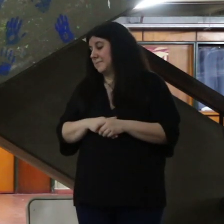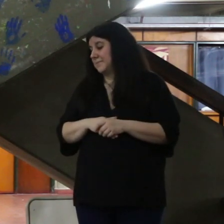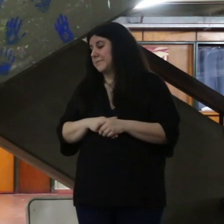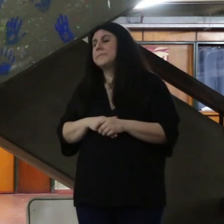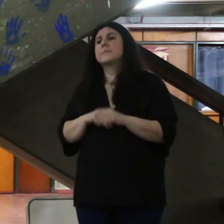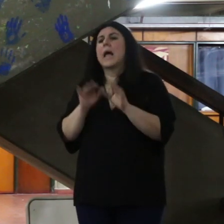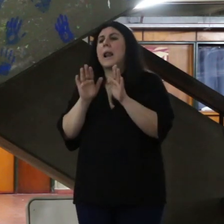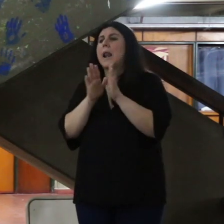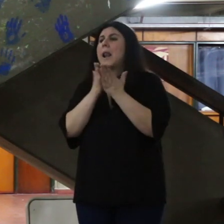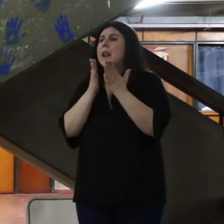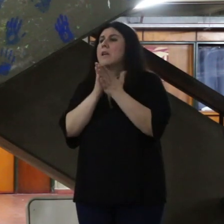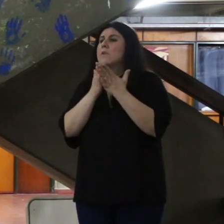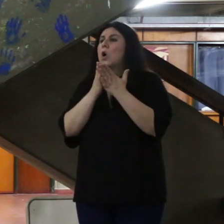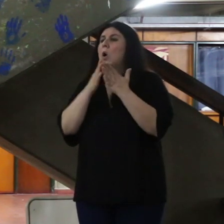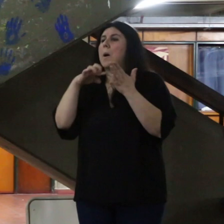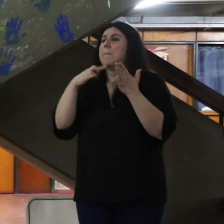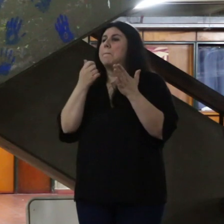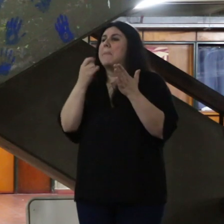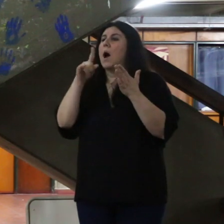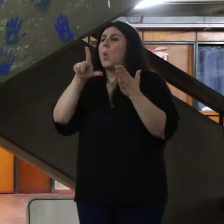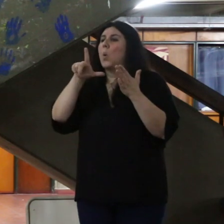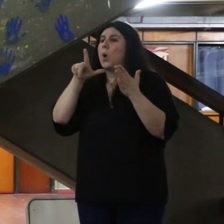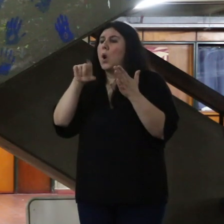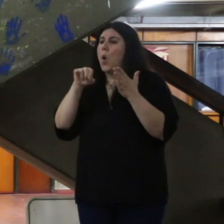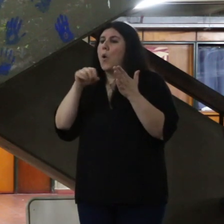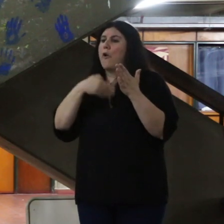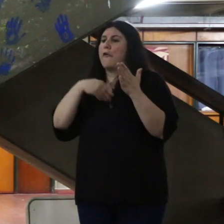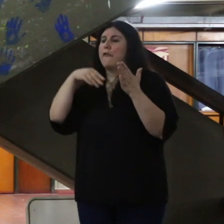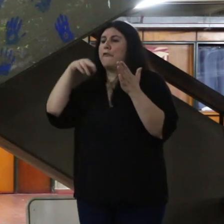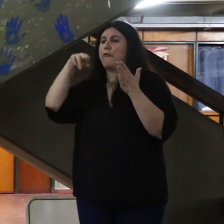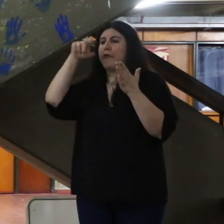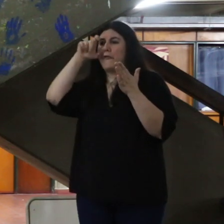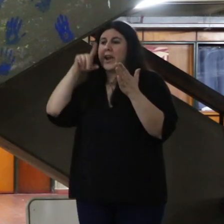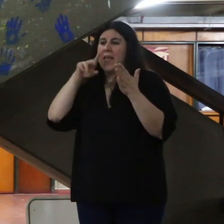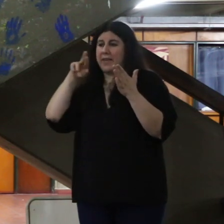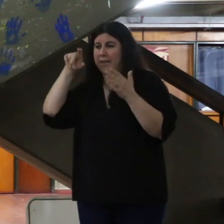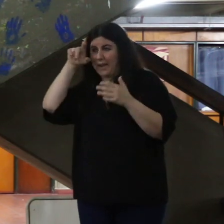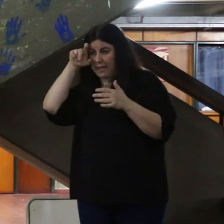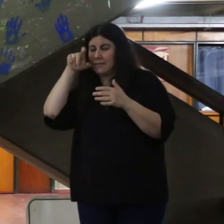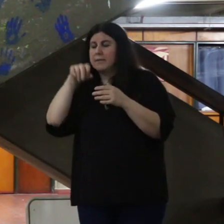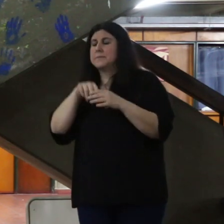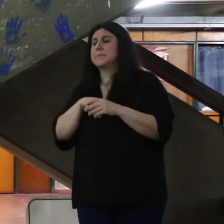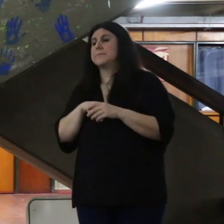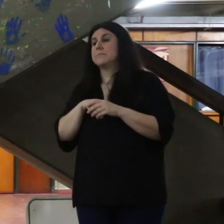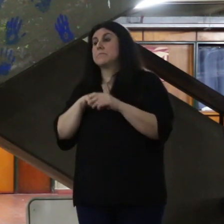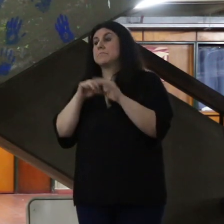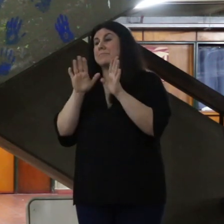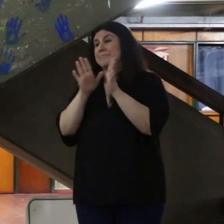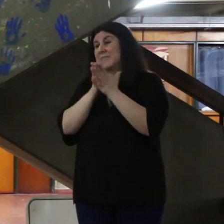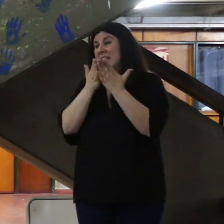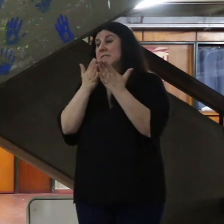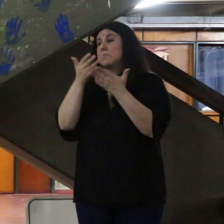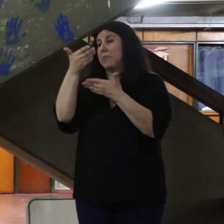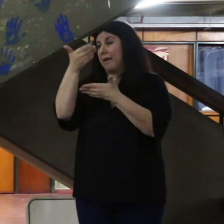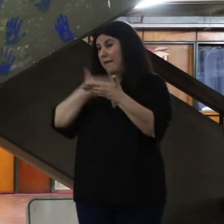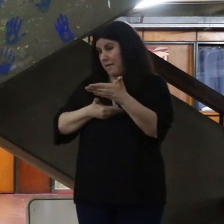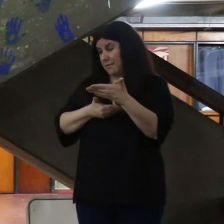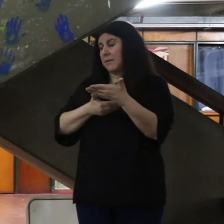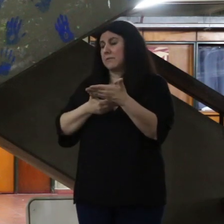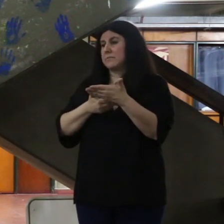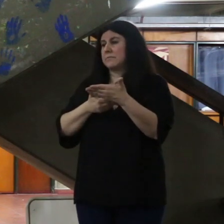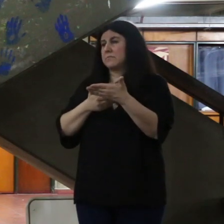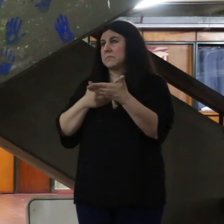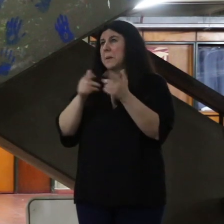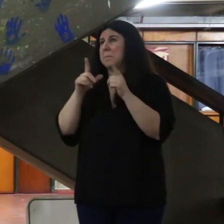el libro de Paulo Freire, Cartas a quien pretende enseñar. Bueno, una de esas cartas, si no me equivoco,